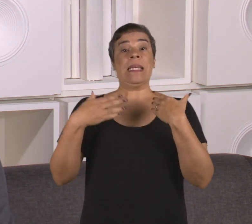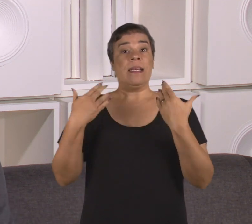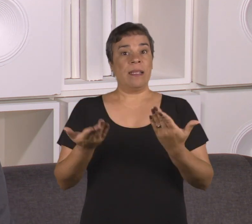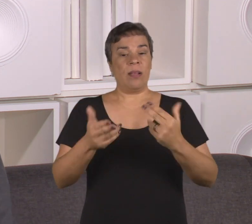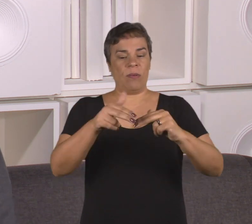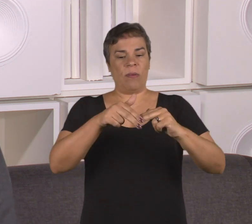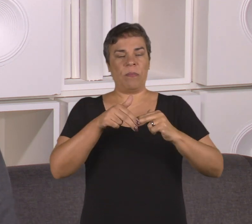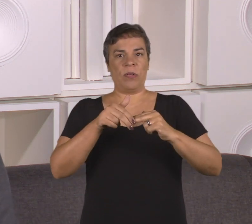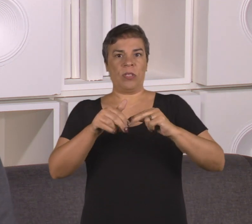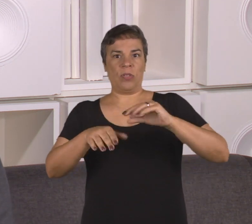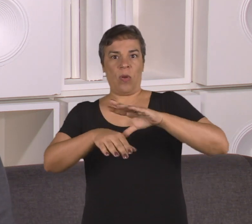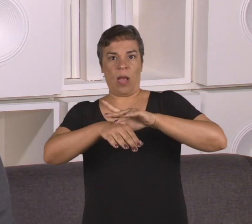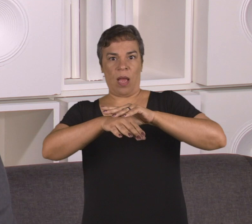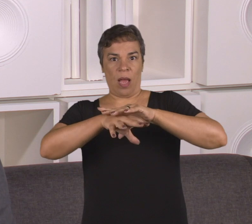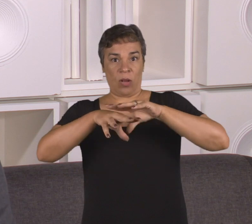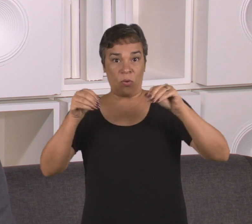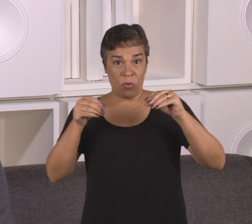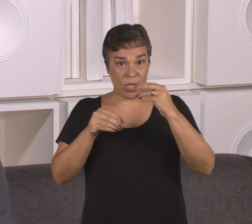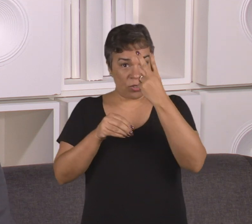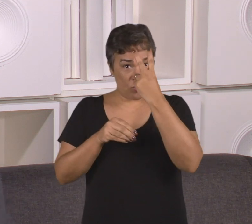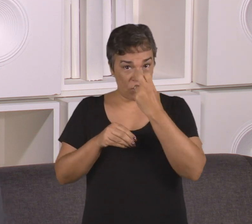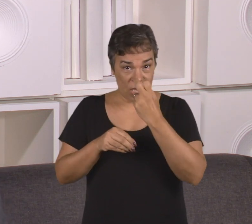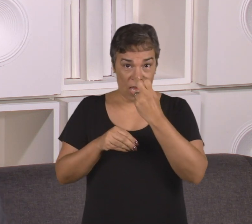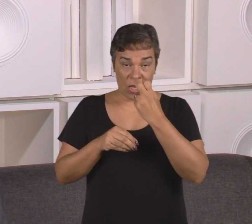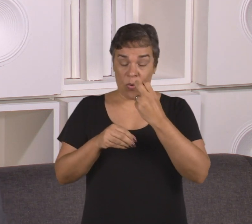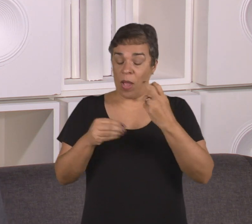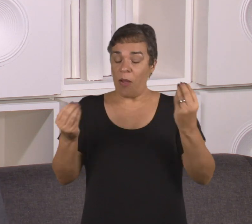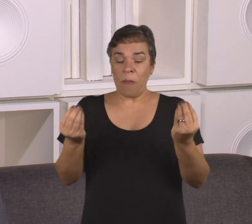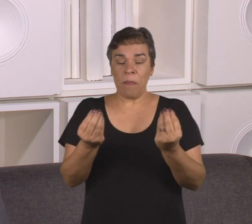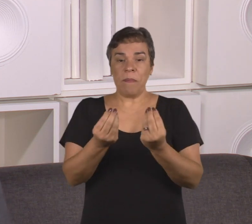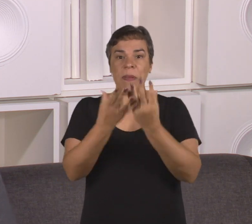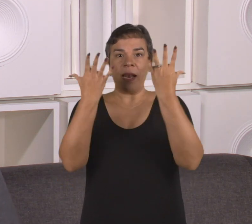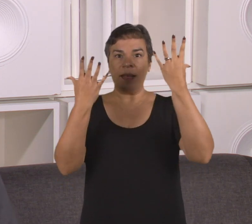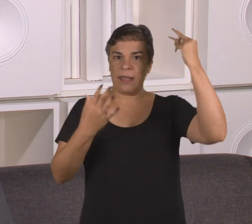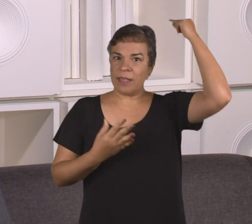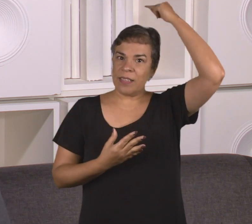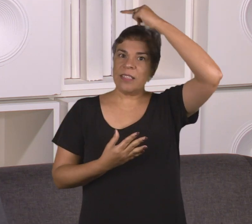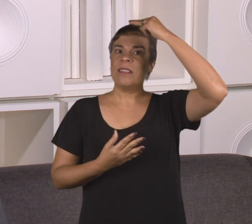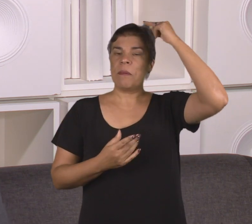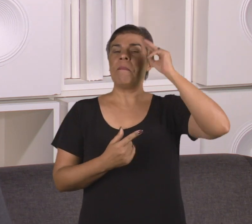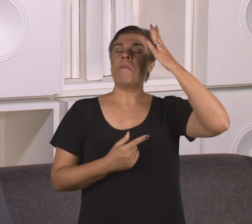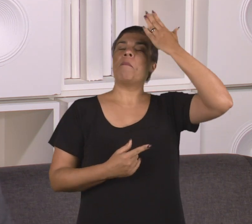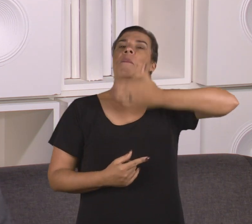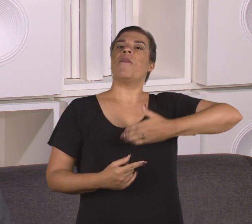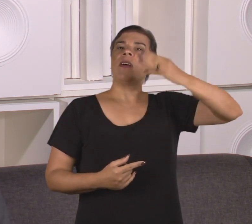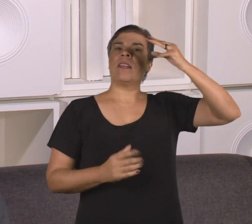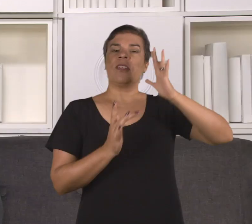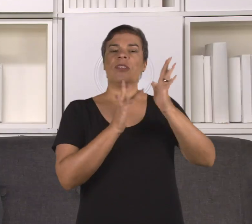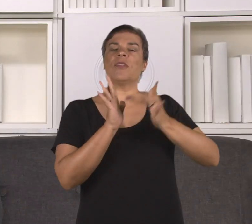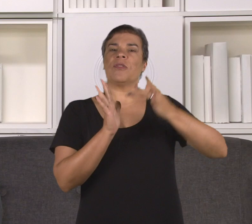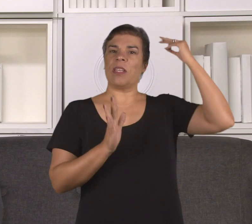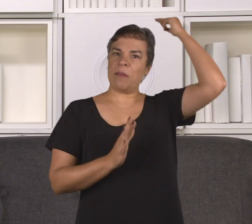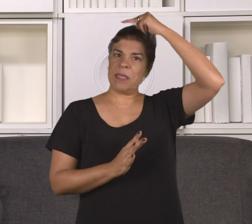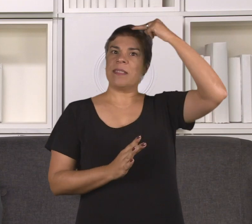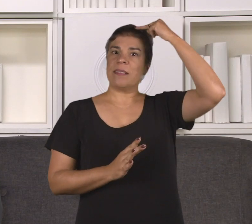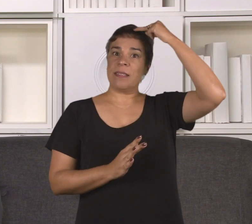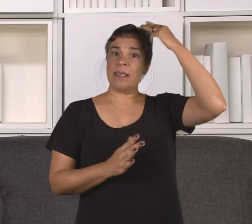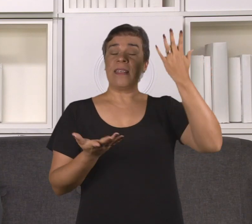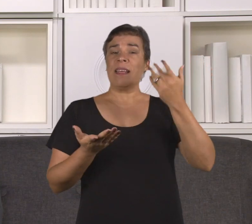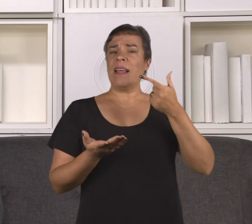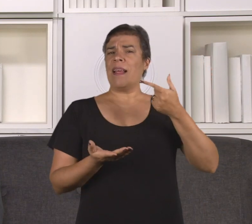era considerado mais um dos milagres messiânicos. Você se lembra que na semana passada, ou no último